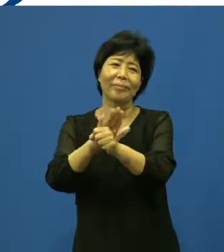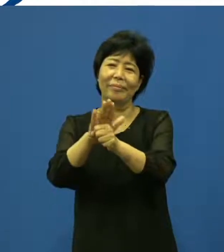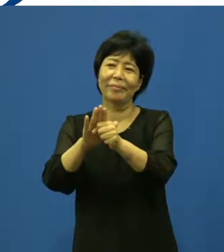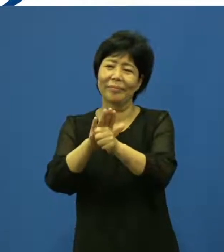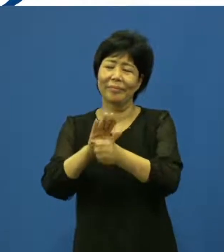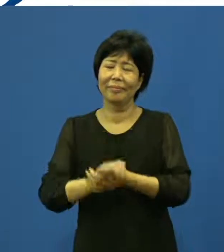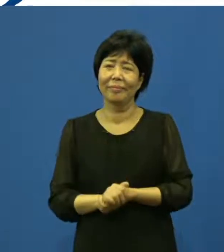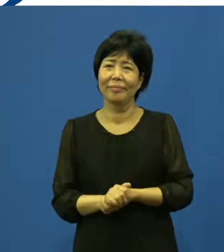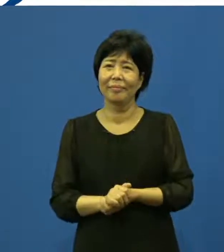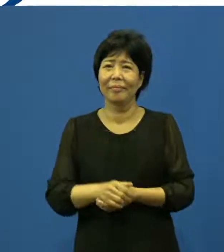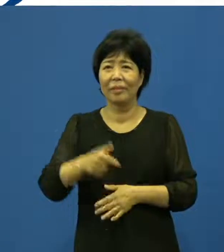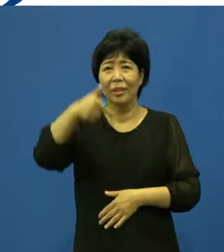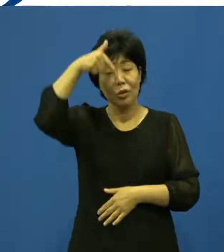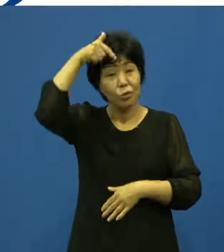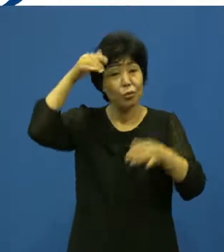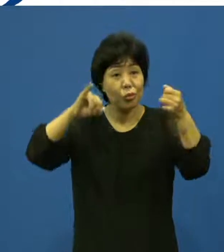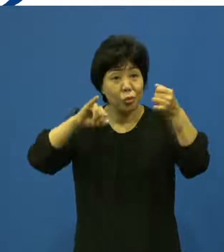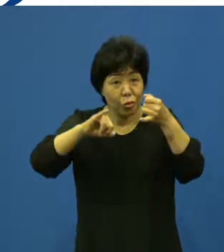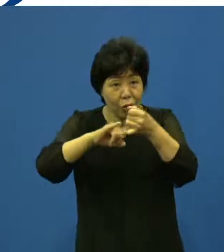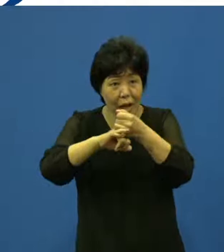사람 한 사람을 보십시오.